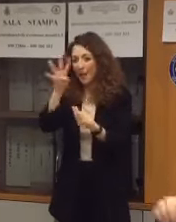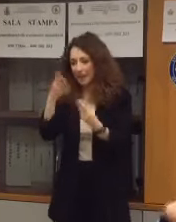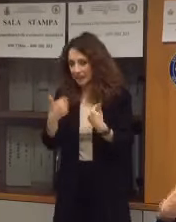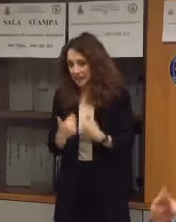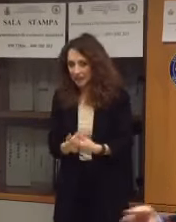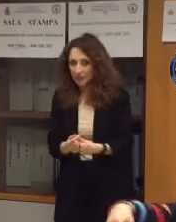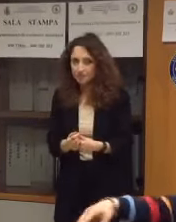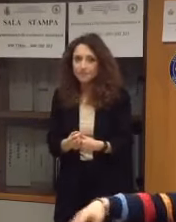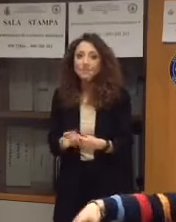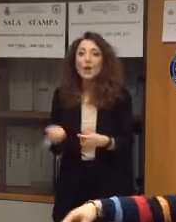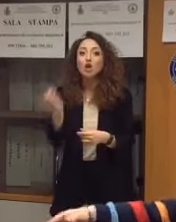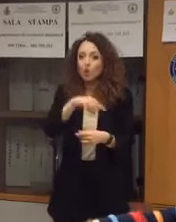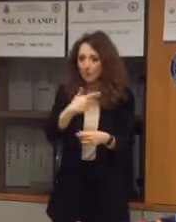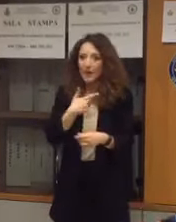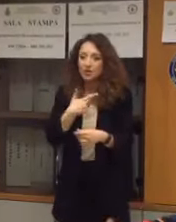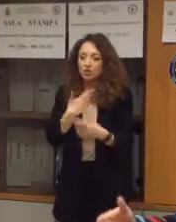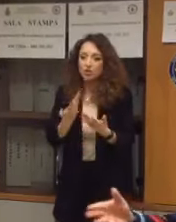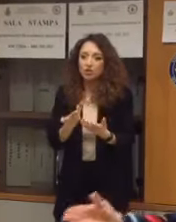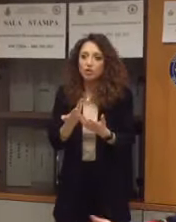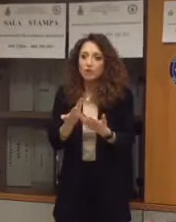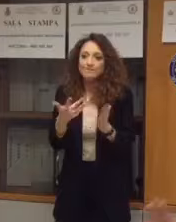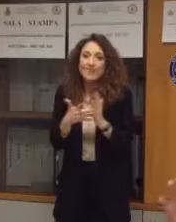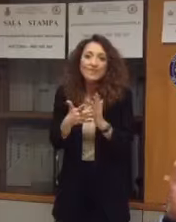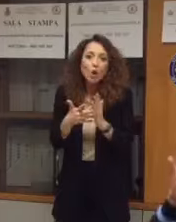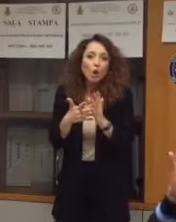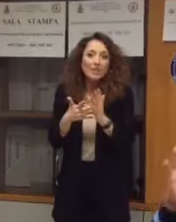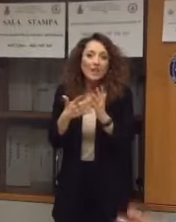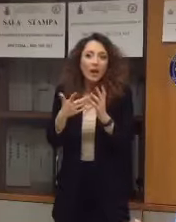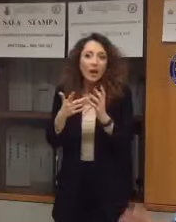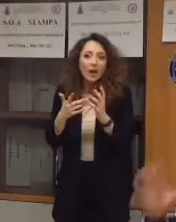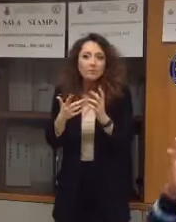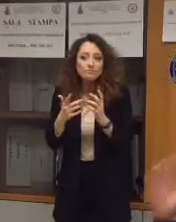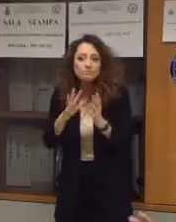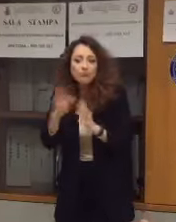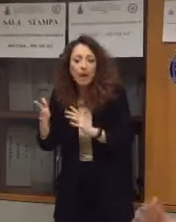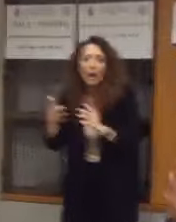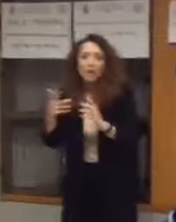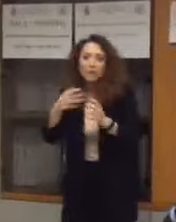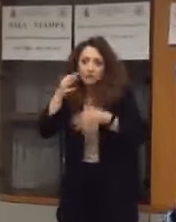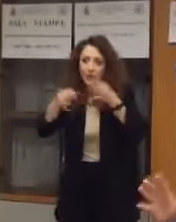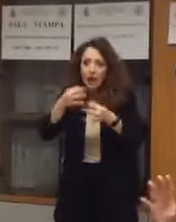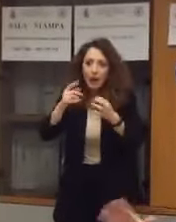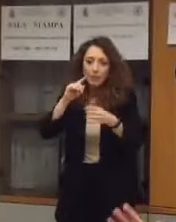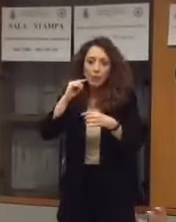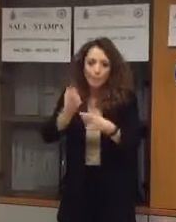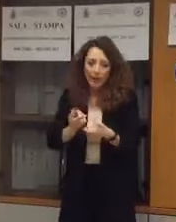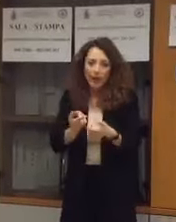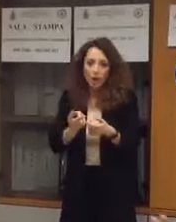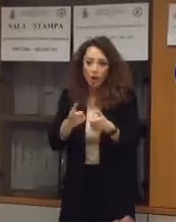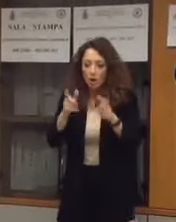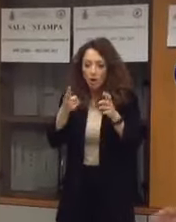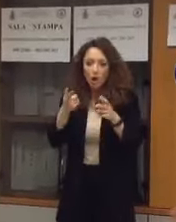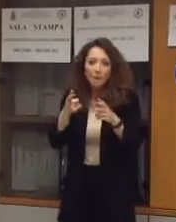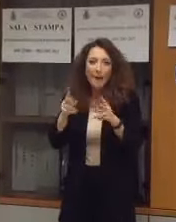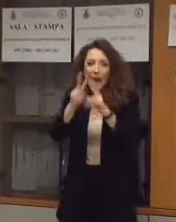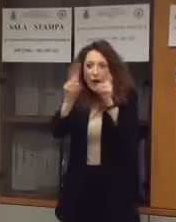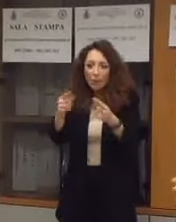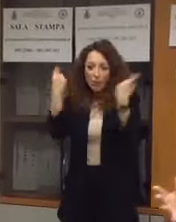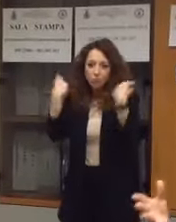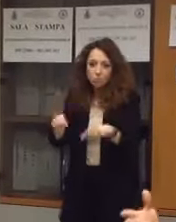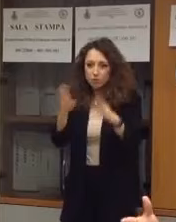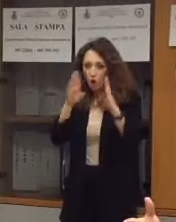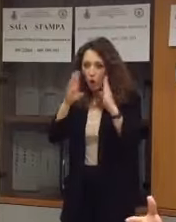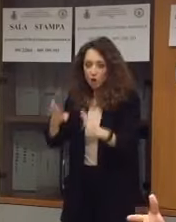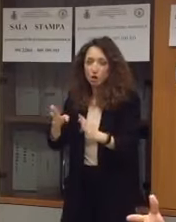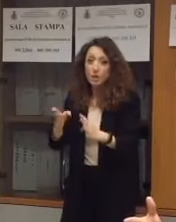domani daremo conto di altre criticità senza alcun problema, saremo concentrati intanto su questo argomento. Domani sarà